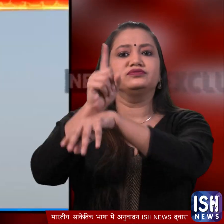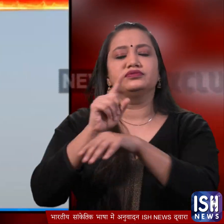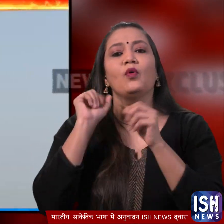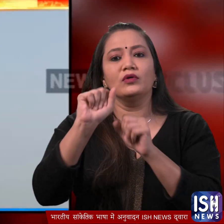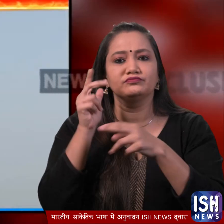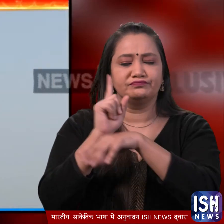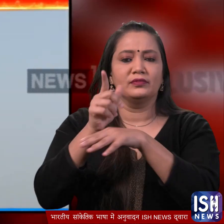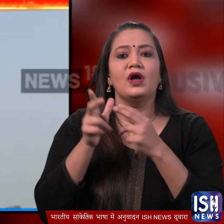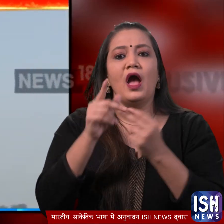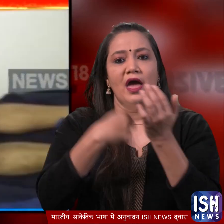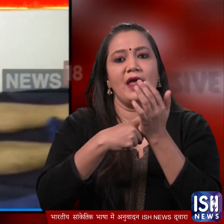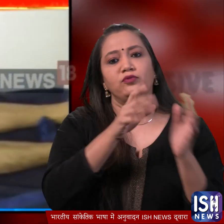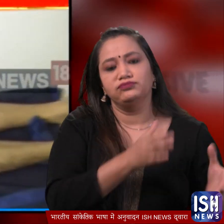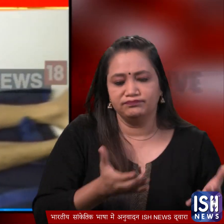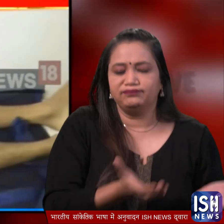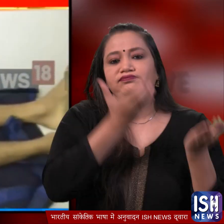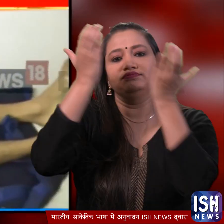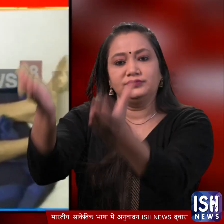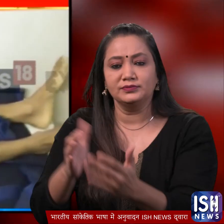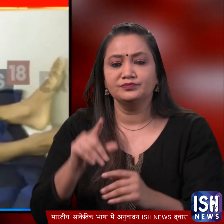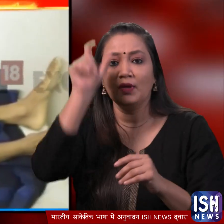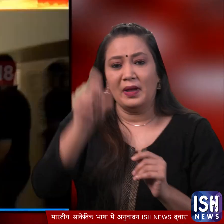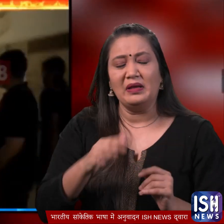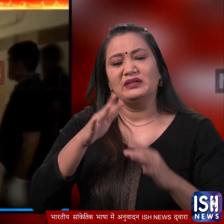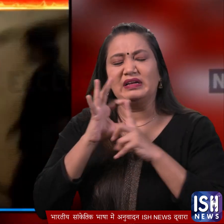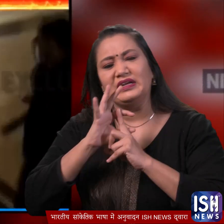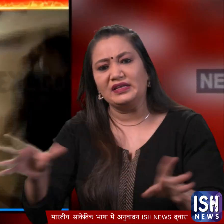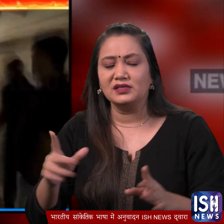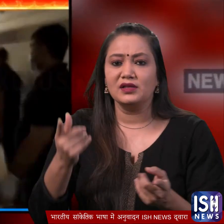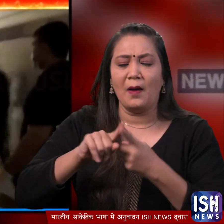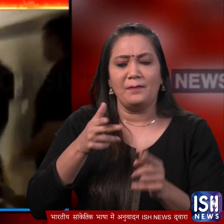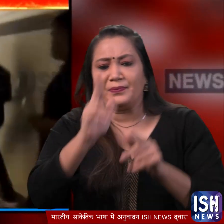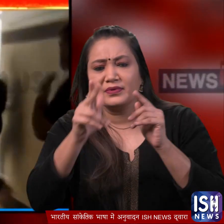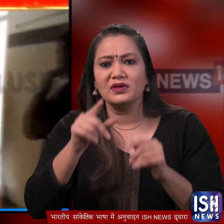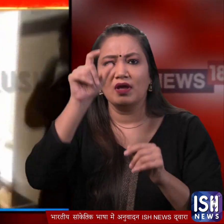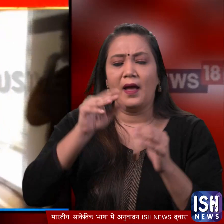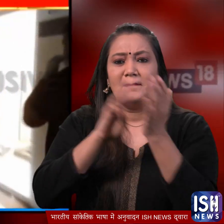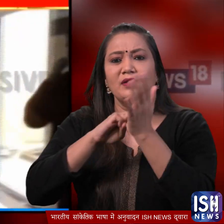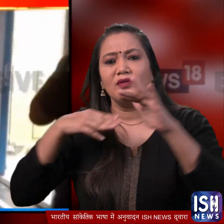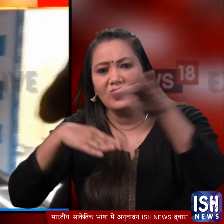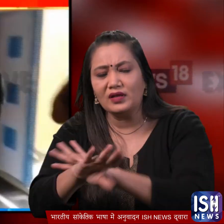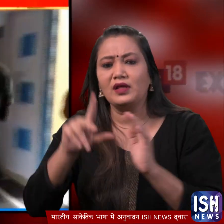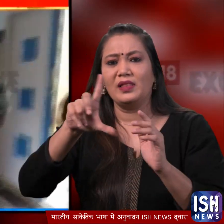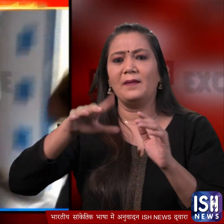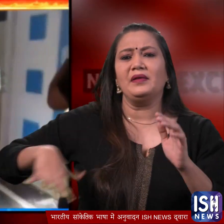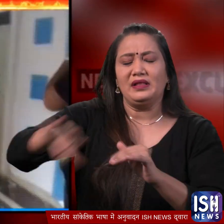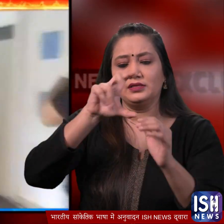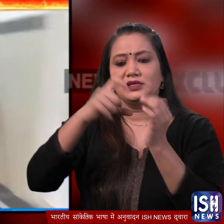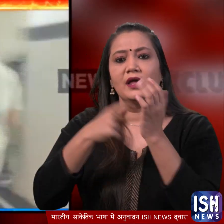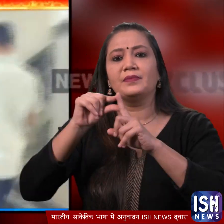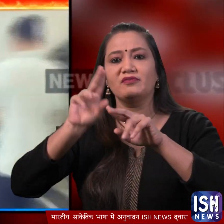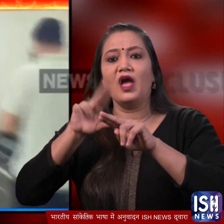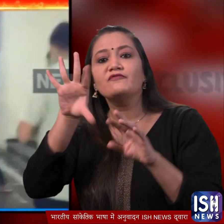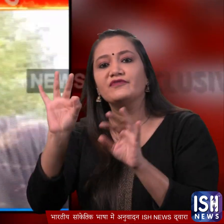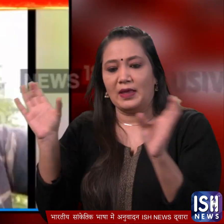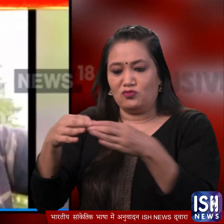से रायपुर भेज दिया गया। घायलों में एक की हालत गंभीर बताई गई। गोलीबारी की घटना मरेगोड़ा थाना इलाके में लिंगमपल्ली सीआरपीएफ 50